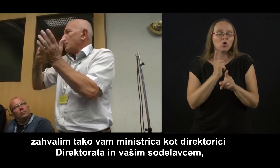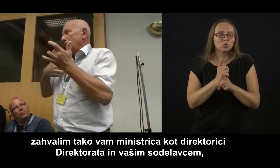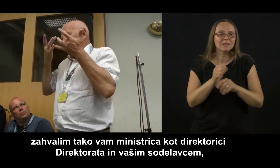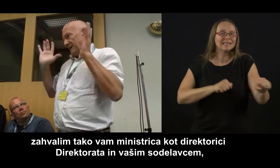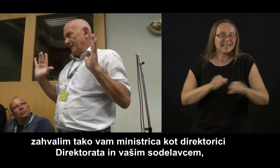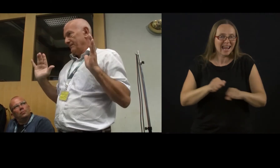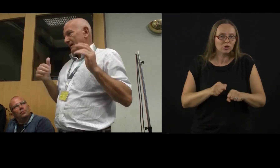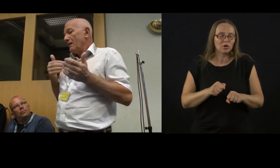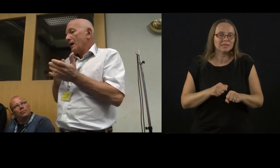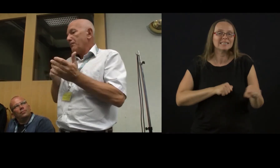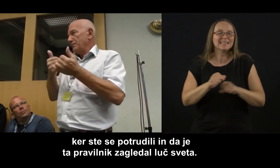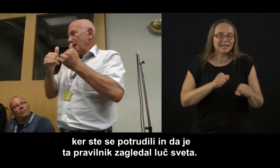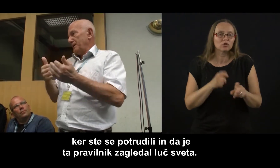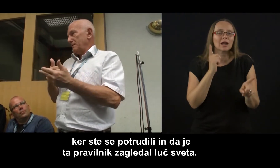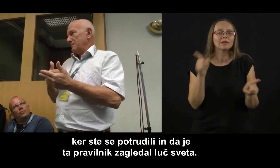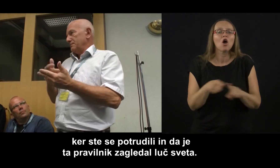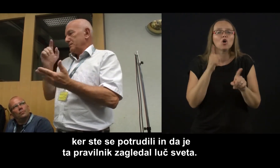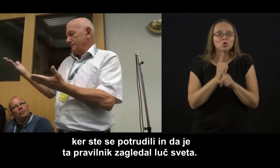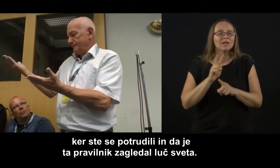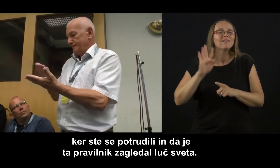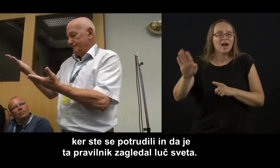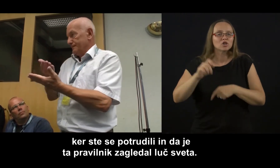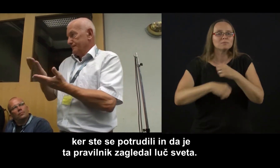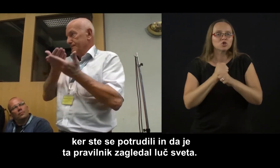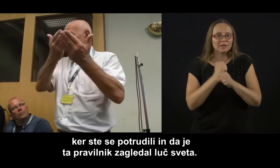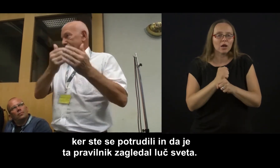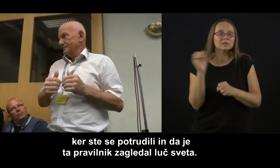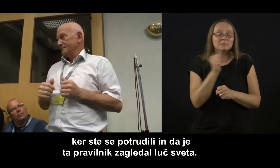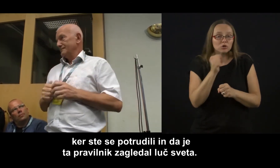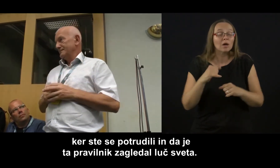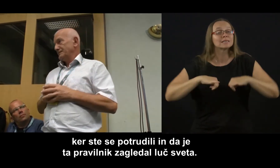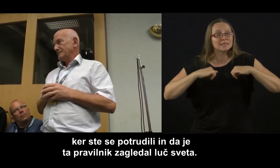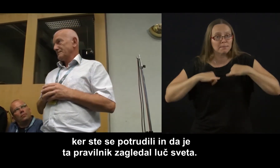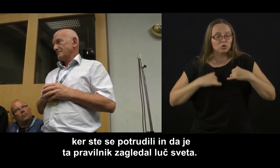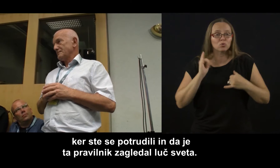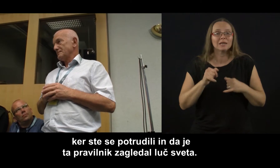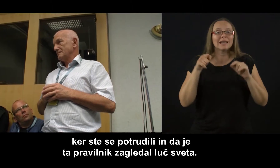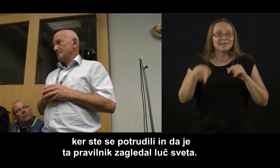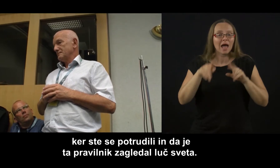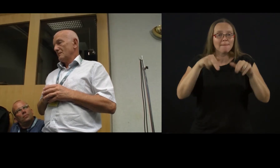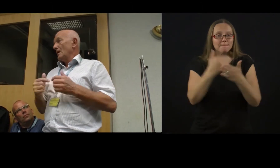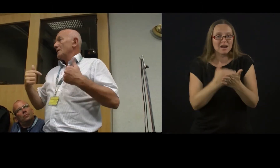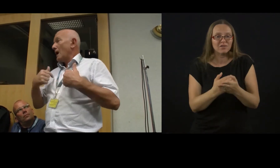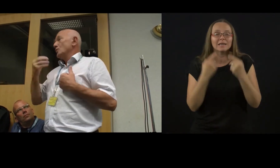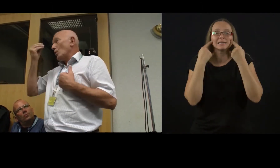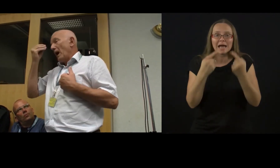in vašim sodelavcem, ker so se potrudili in da je ta pravilnik zagledal luč